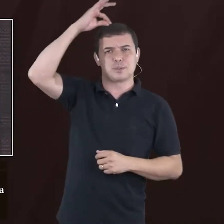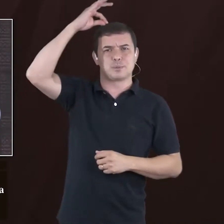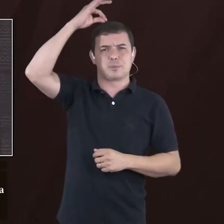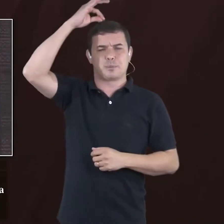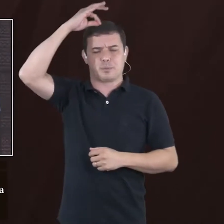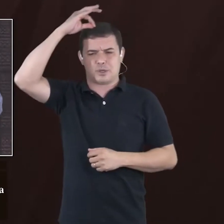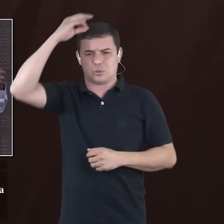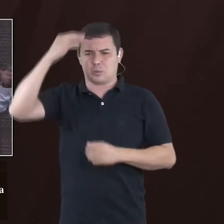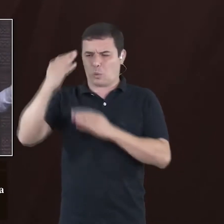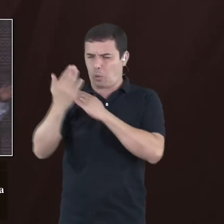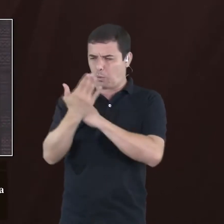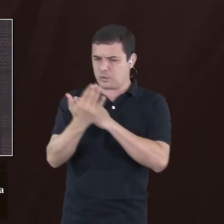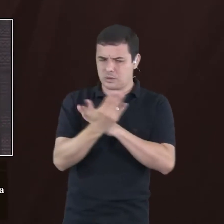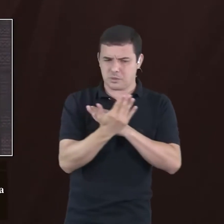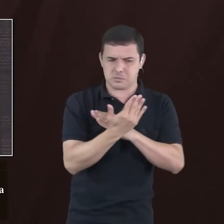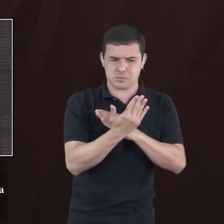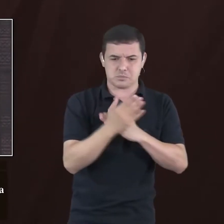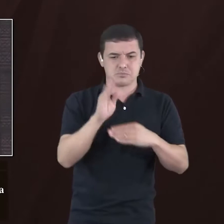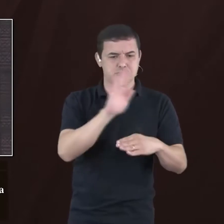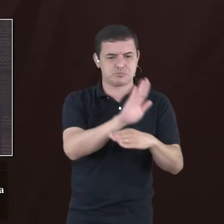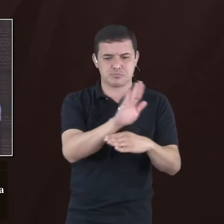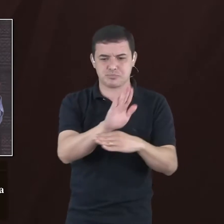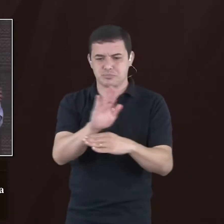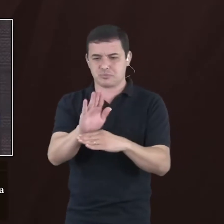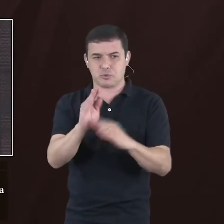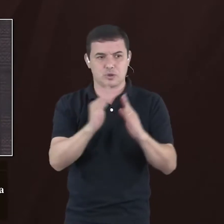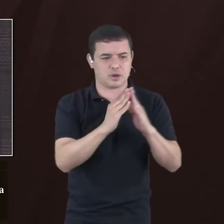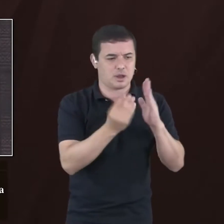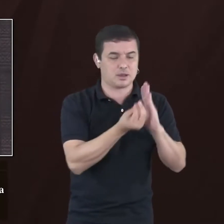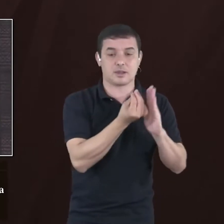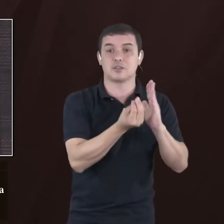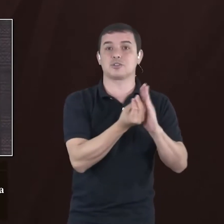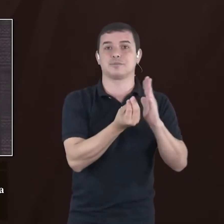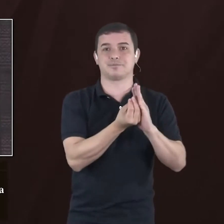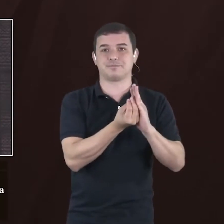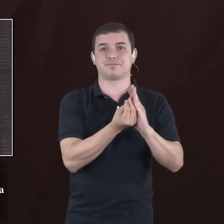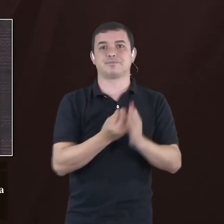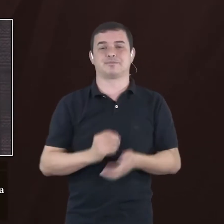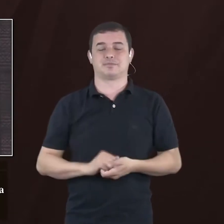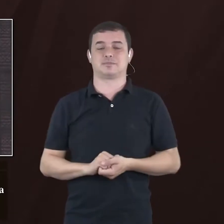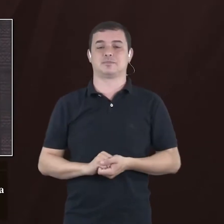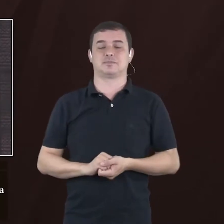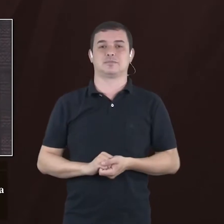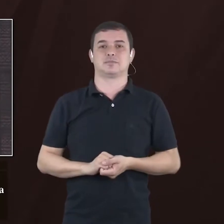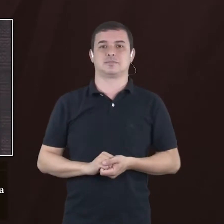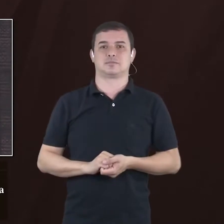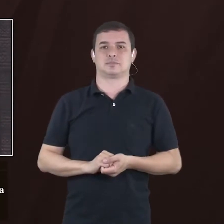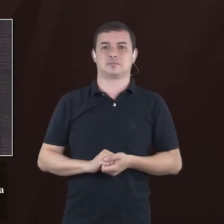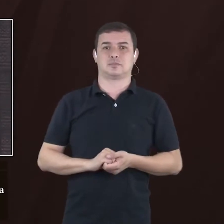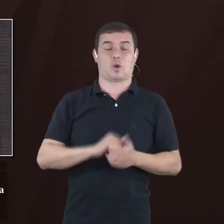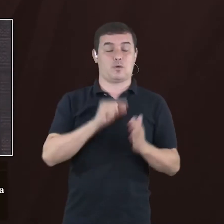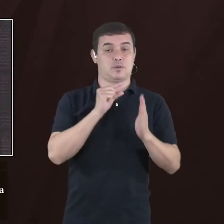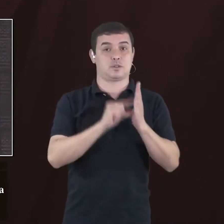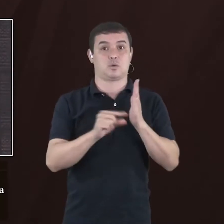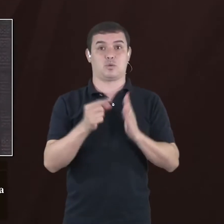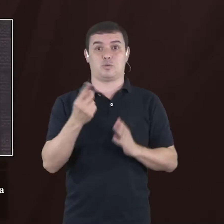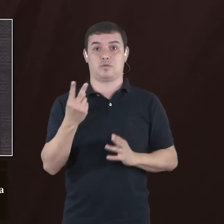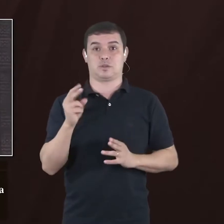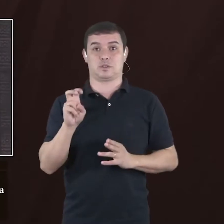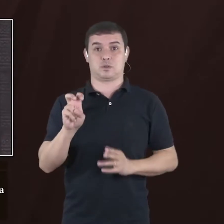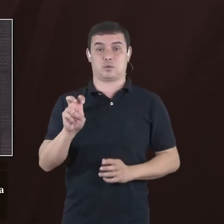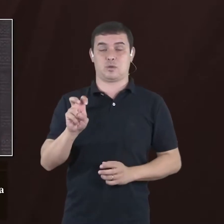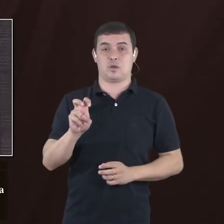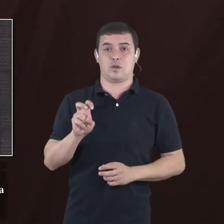gerindo todos os seus bens, administrando todos os seus bens. Versículo 25, da qual me